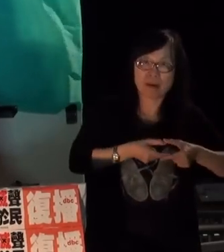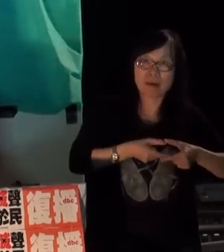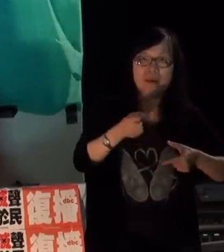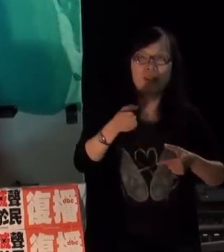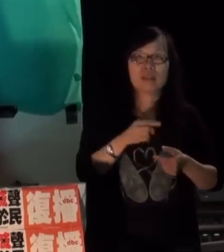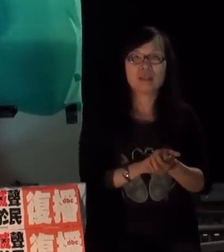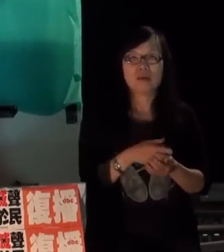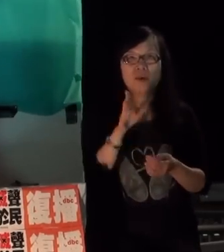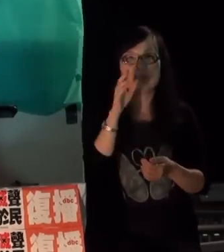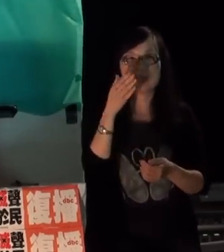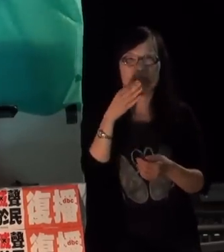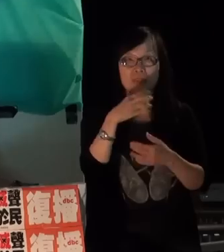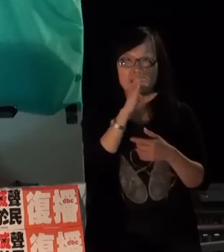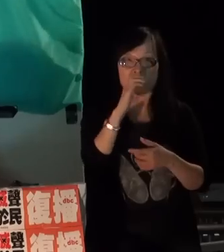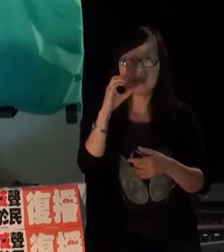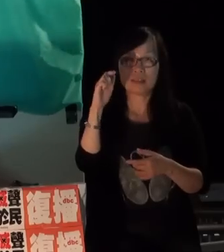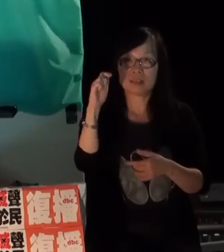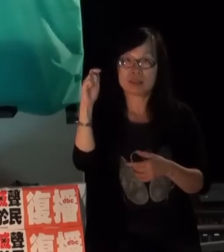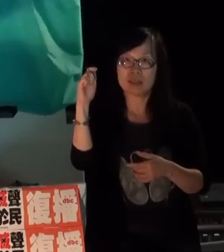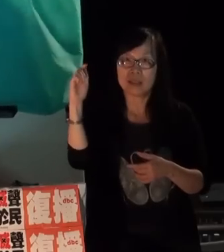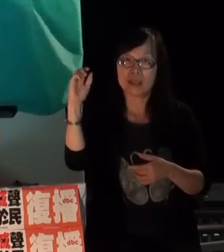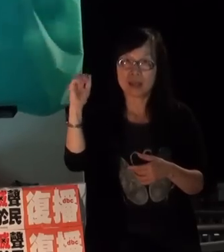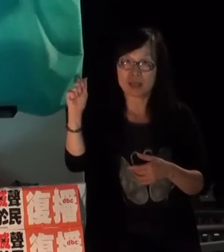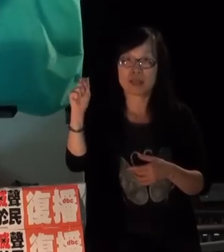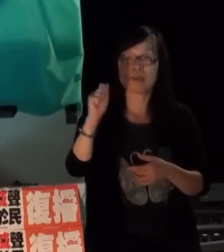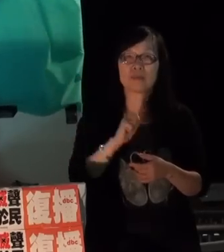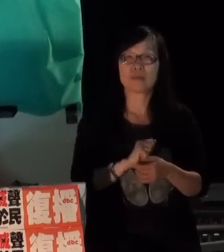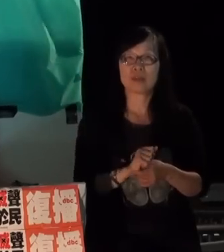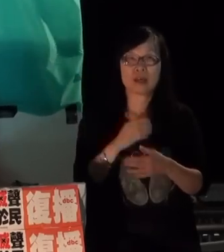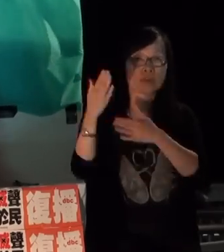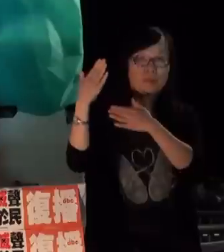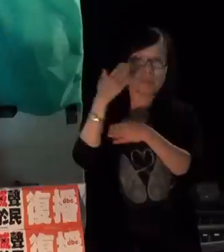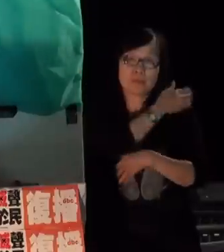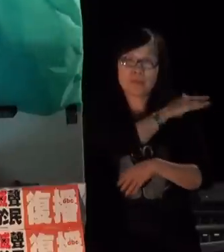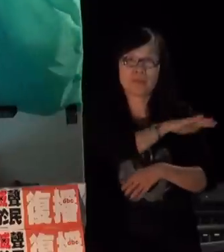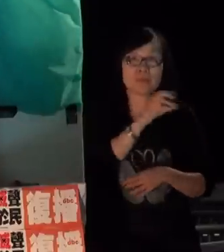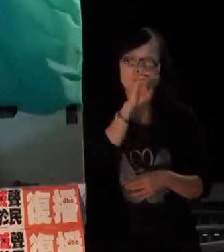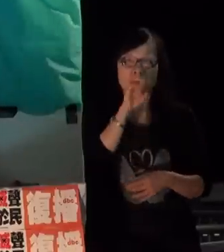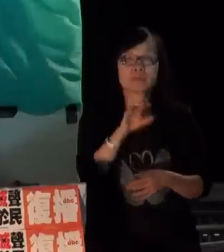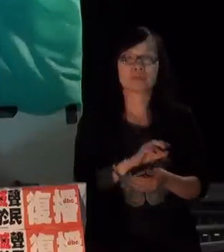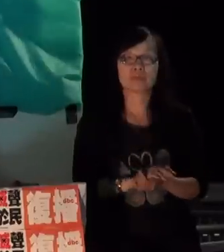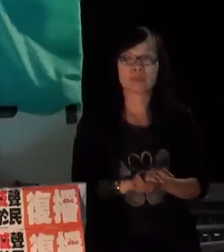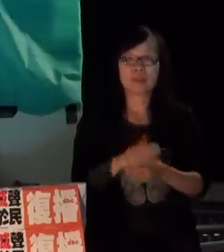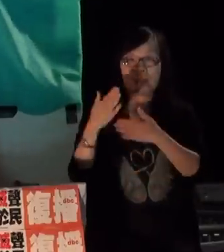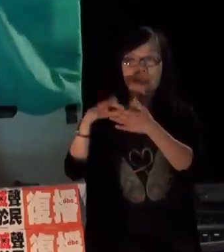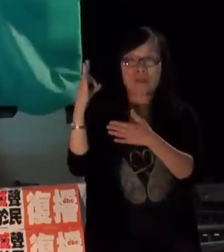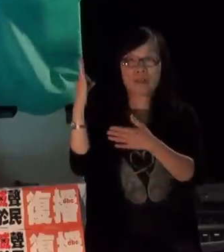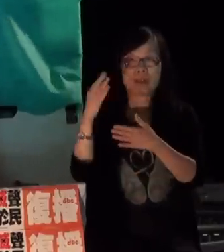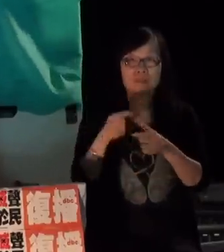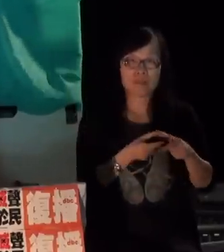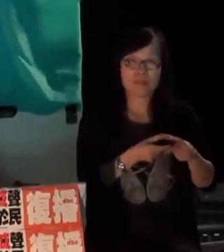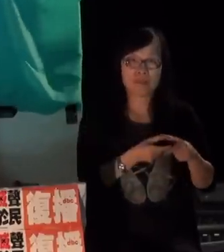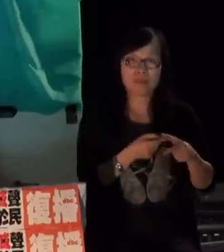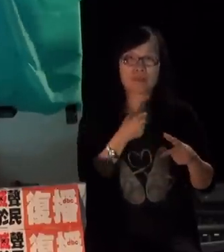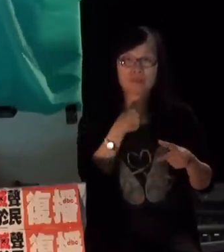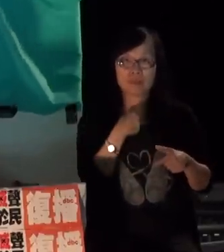自閹嘅嗰啲 A 嗰個 CCTV 已經係 CCTV 嚟噶啦，唔使理噶啦，冇人講嘢嗰個係啦。咁另外三個牌照會唔會係